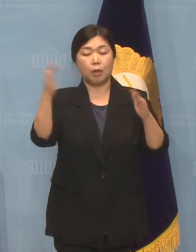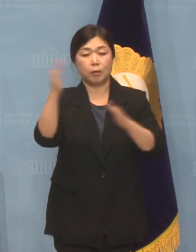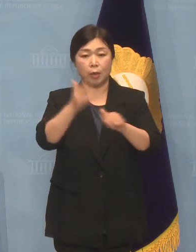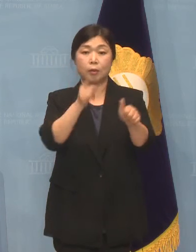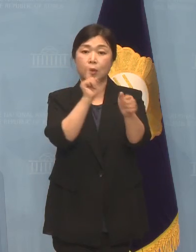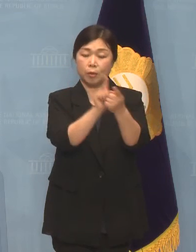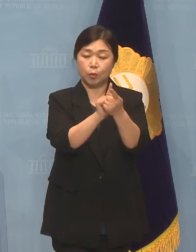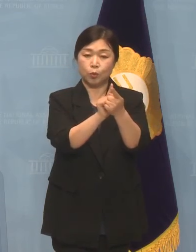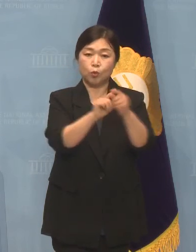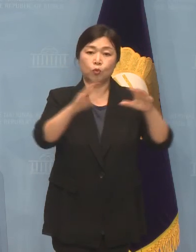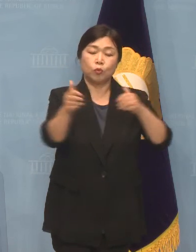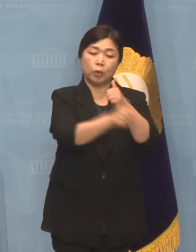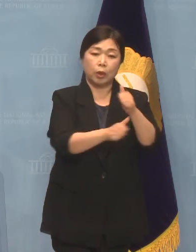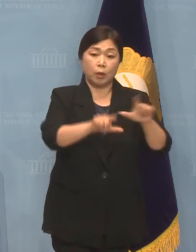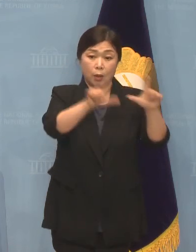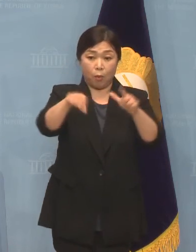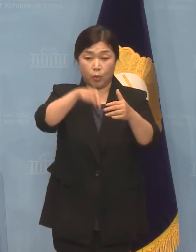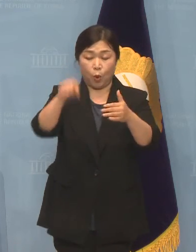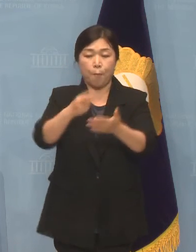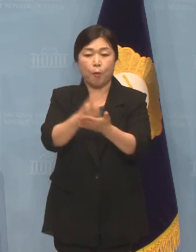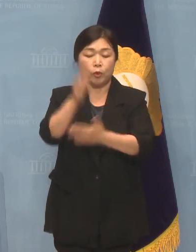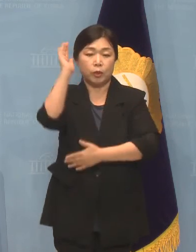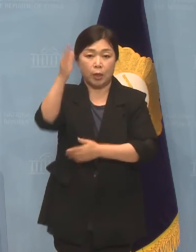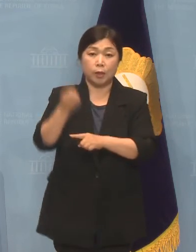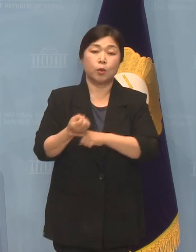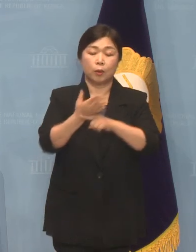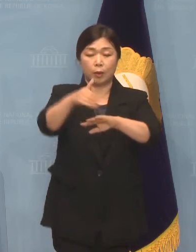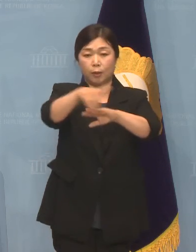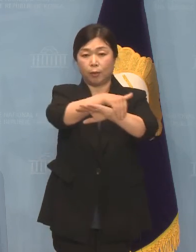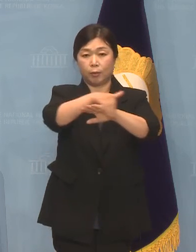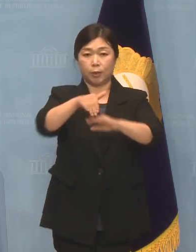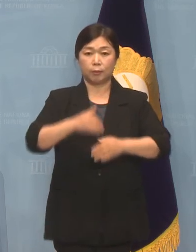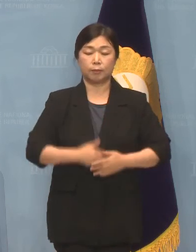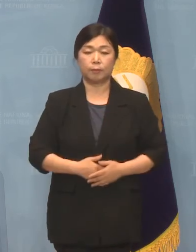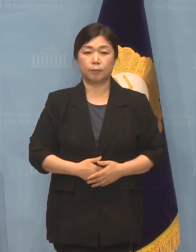대상으로 국회와 생활 속 법률 이야기 등을 전달할 예정입니다.